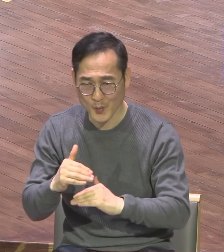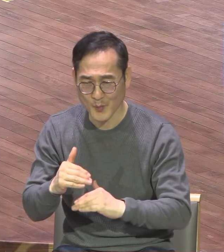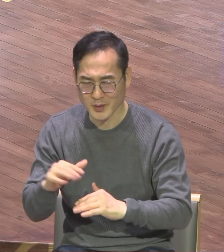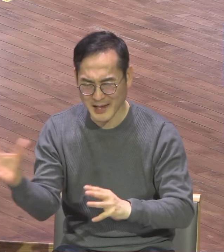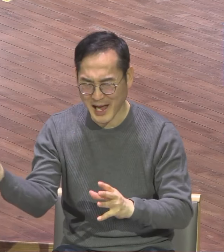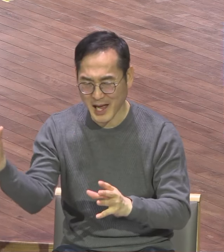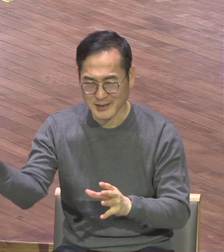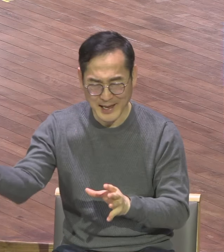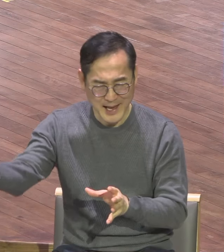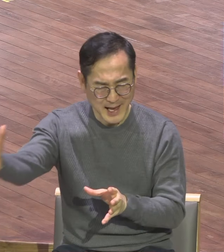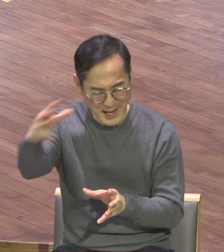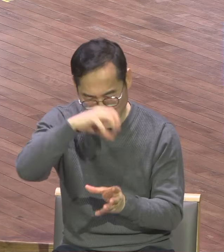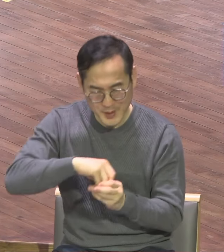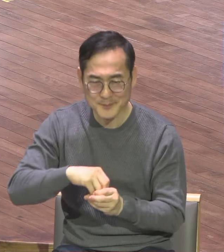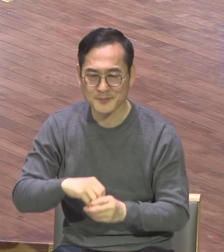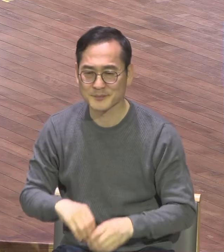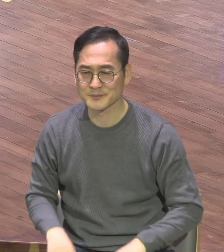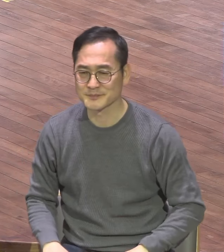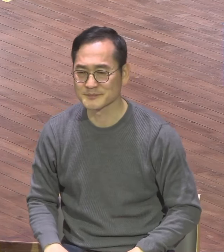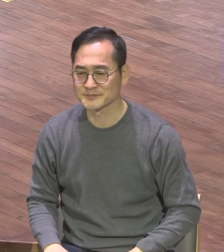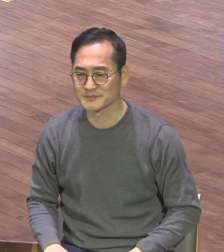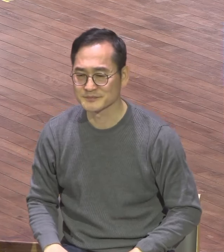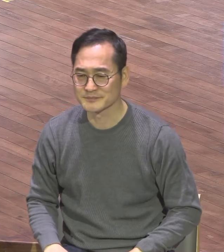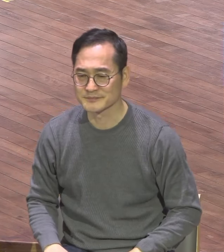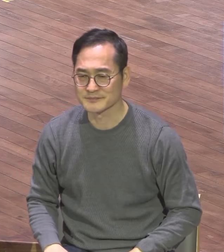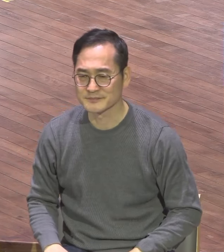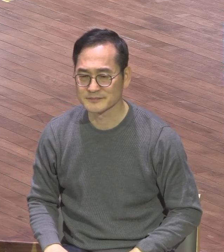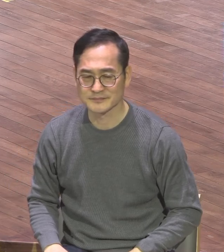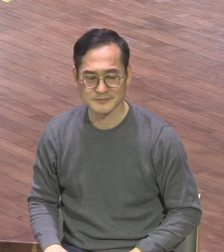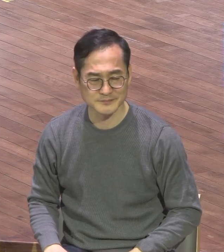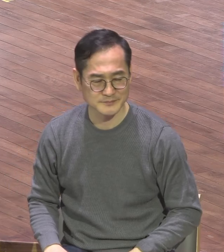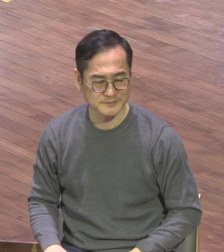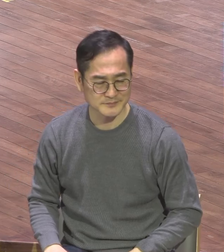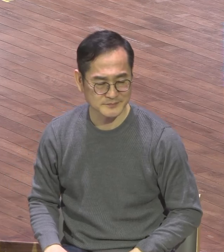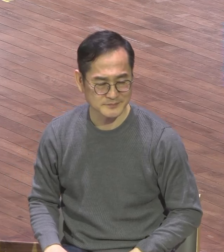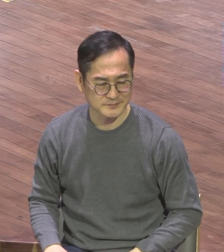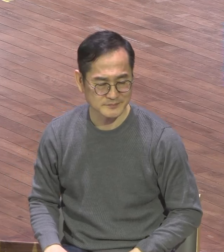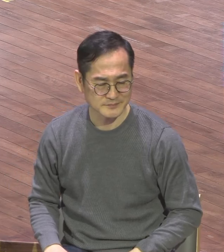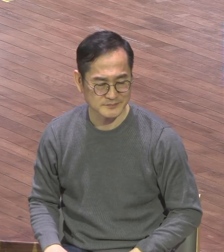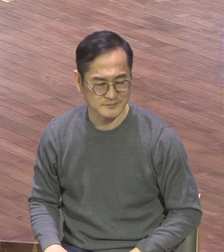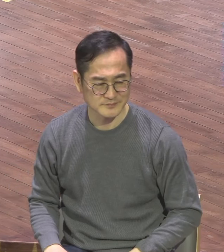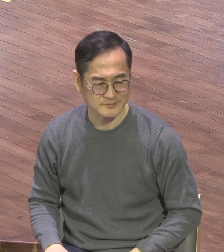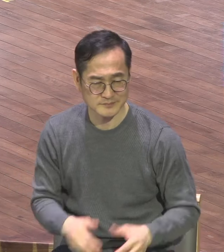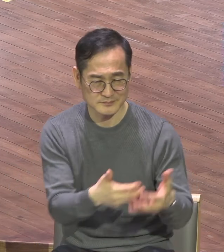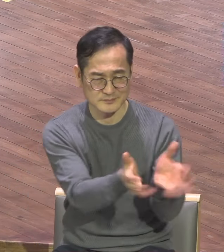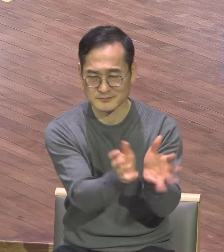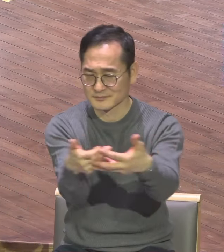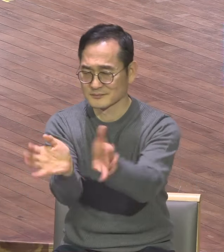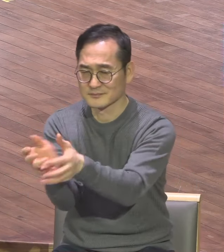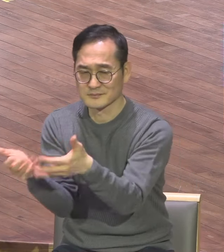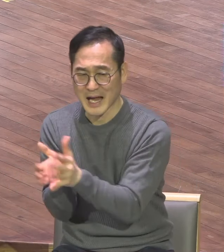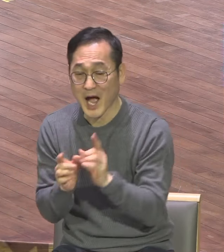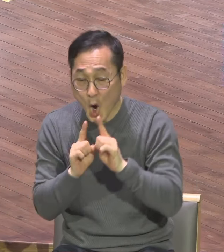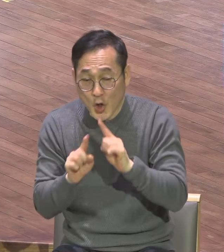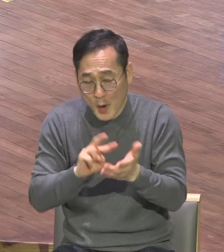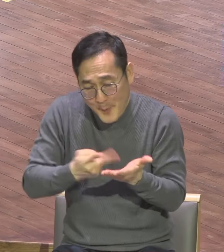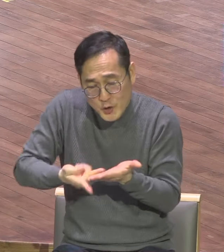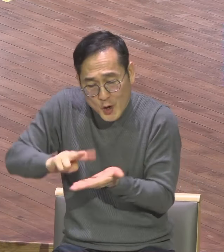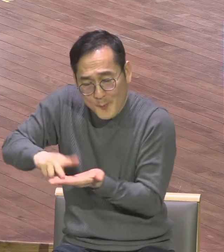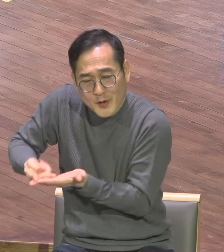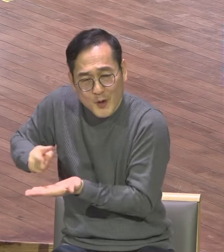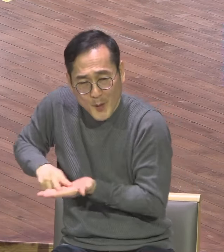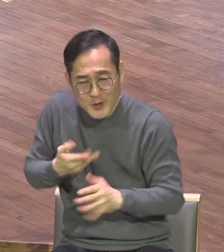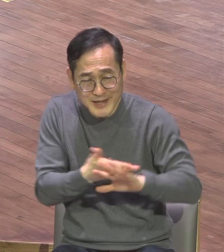있도록 전 우리 선교지에 다 그리 다 만들어 다 보내줘서 어느 건별로 다 그렇게 다